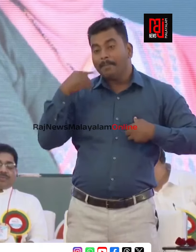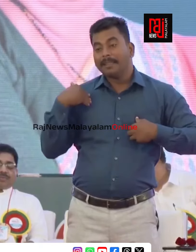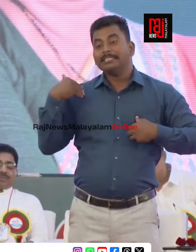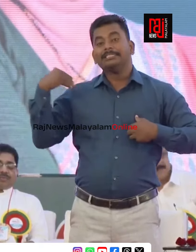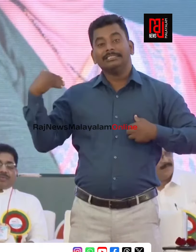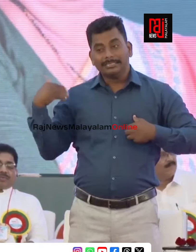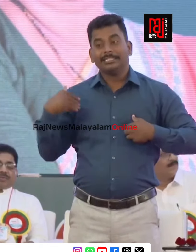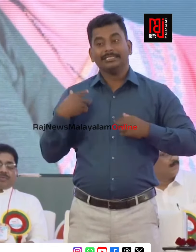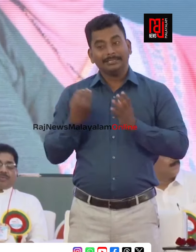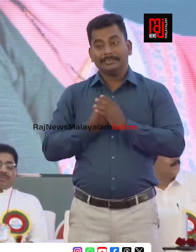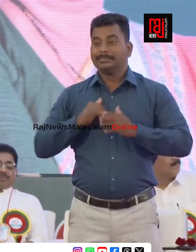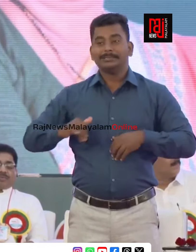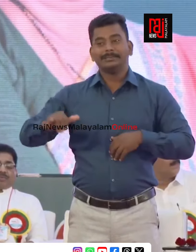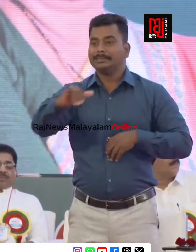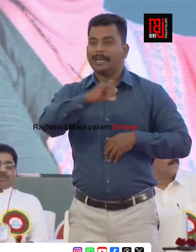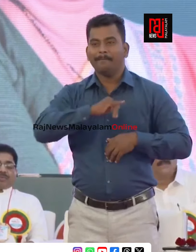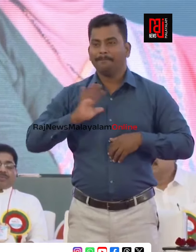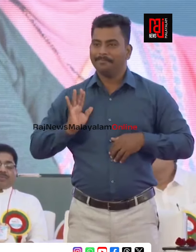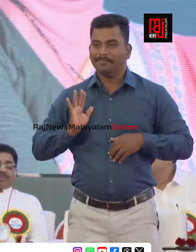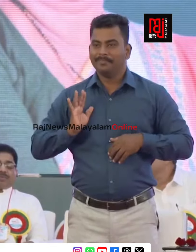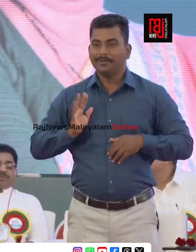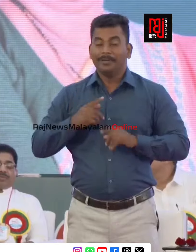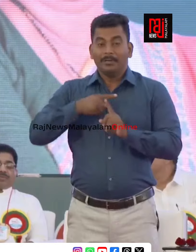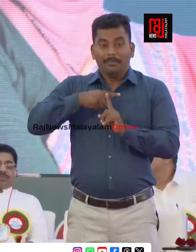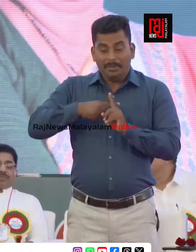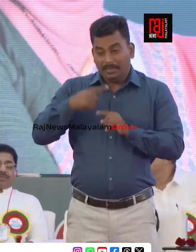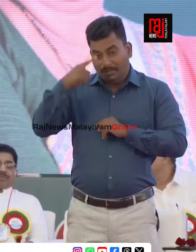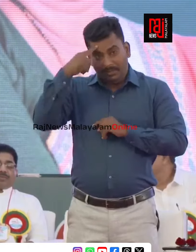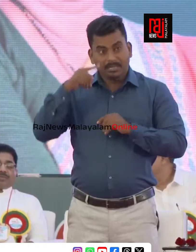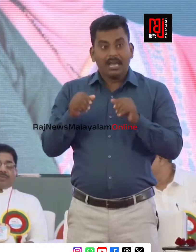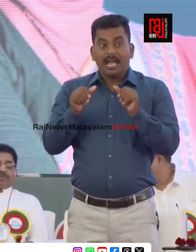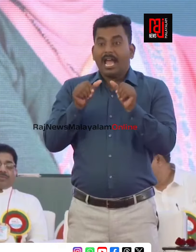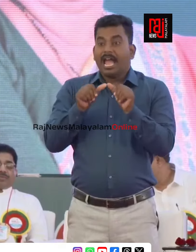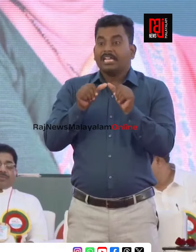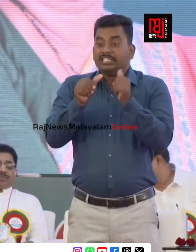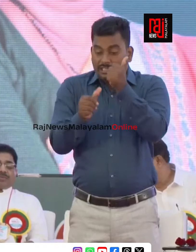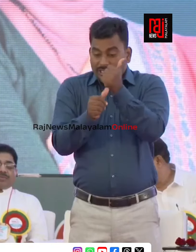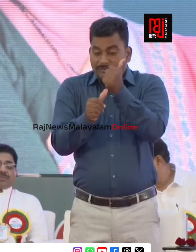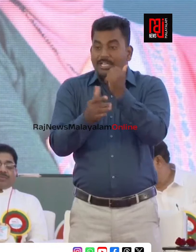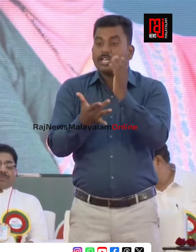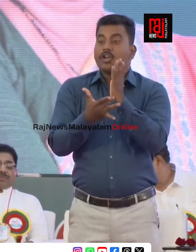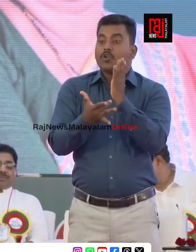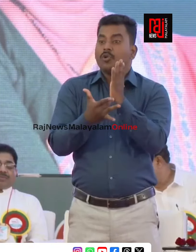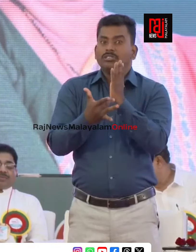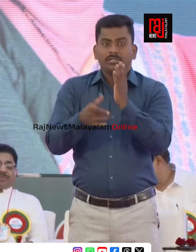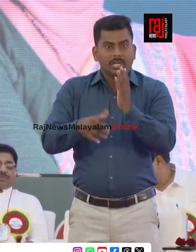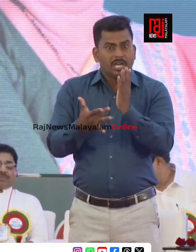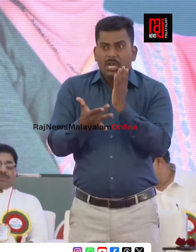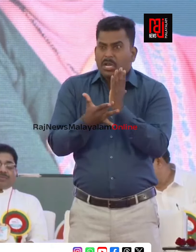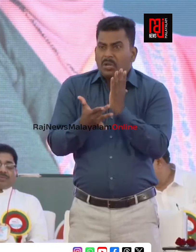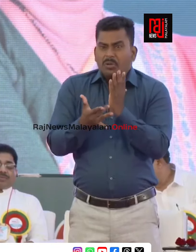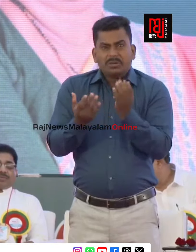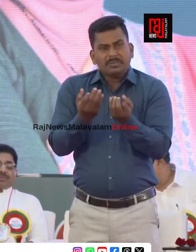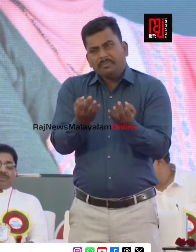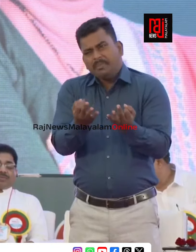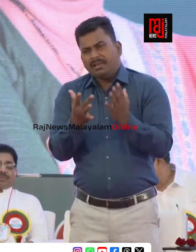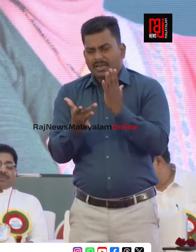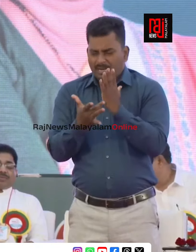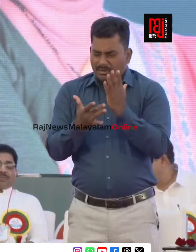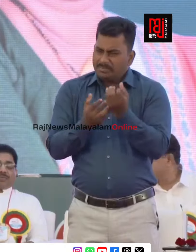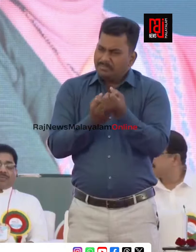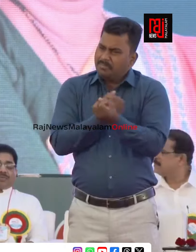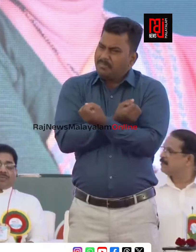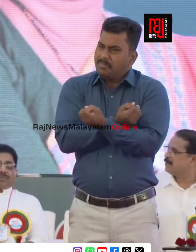അസിസ്റ്റീവ് ടെക്നോളജിയും പരമാവധി പ്രയോജനപ്പെടുത്തിക്കൊണ്ടുള്ള പരിശീലനവും ശാക്തീകരണ